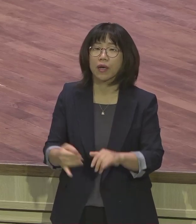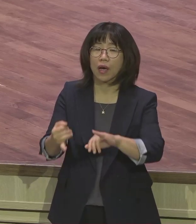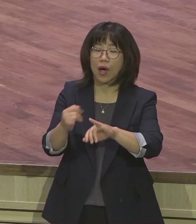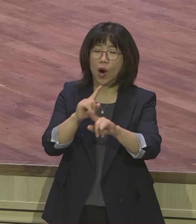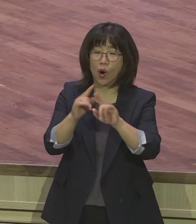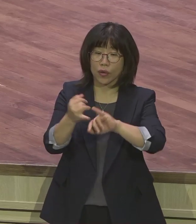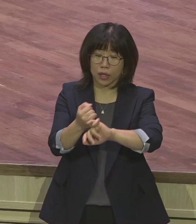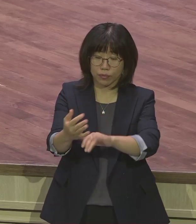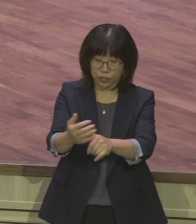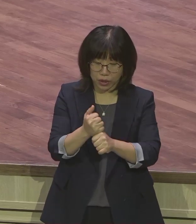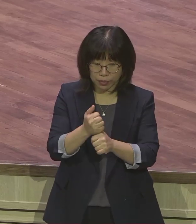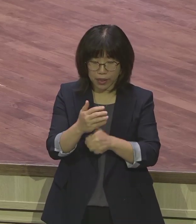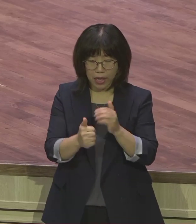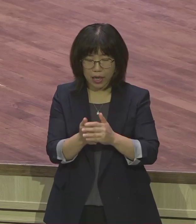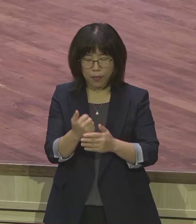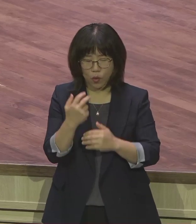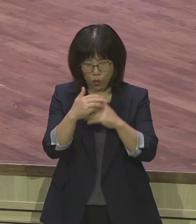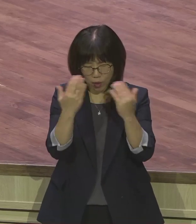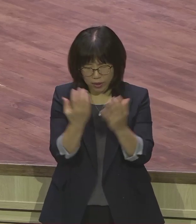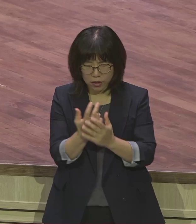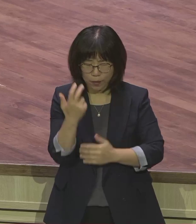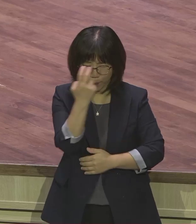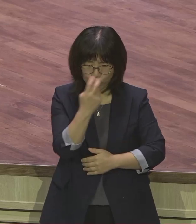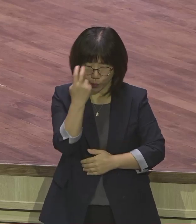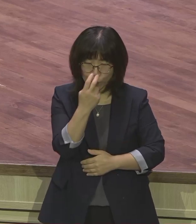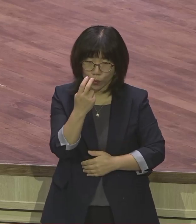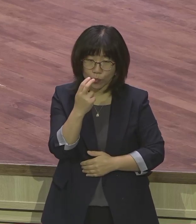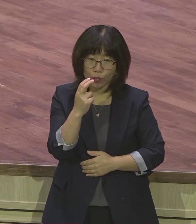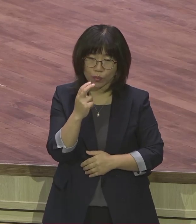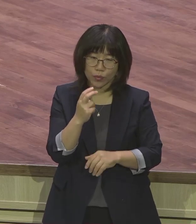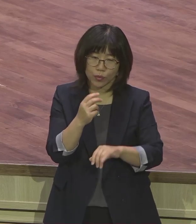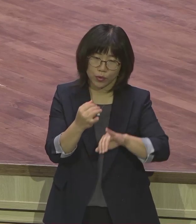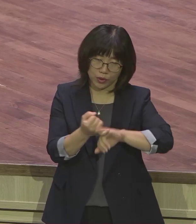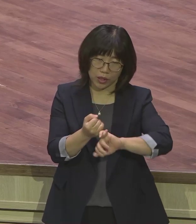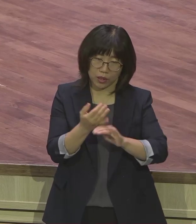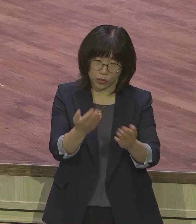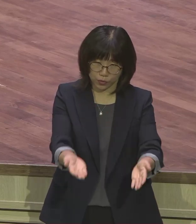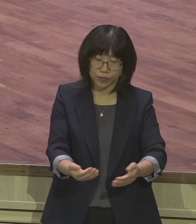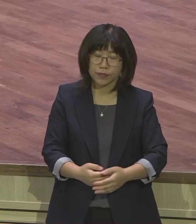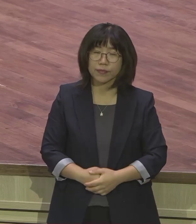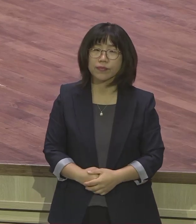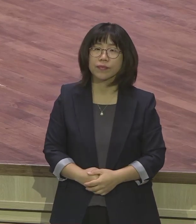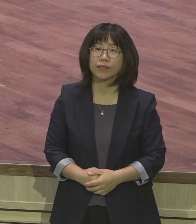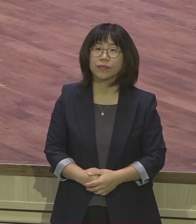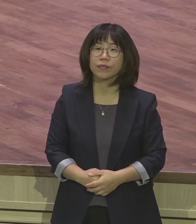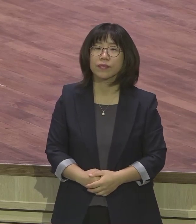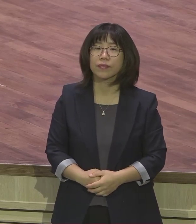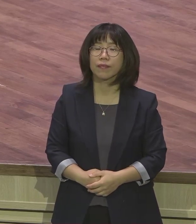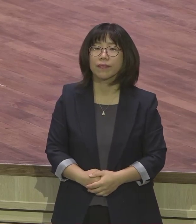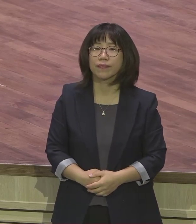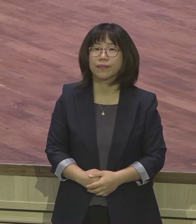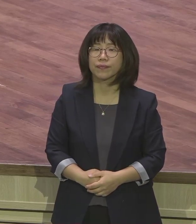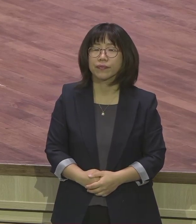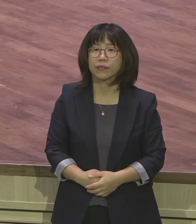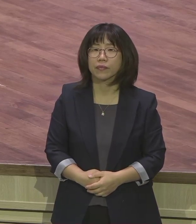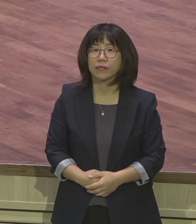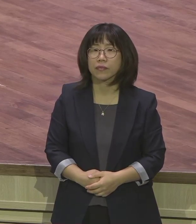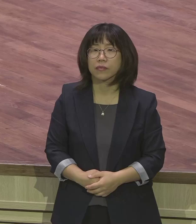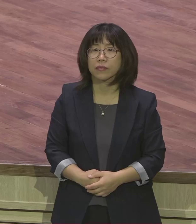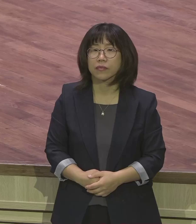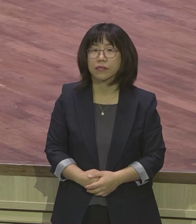보장하신다니까요 하나님 말씀을 잡고 있기 때문에 하나님 말씀을 잡으냐 하면 잡으냐 이렇게 중요하다니까요